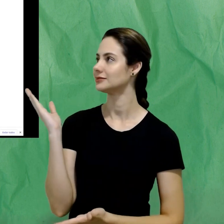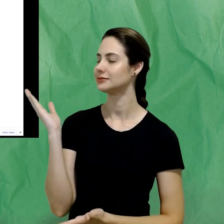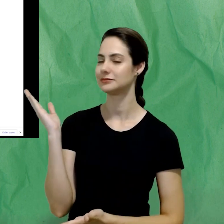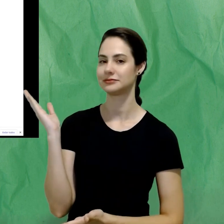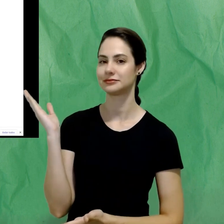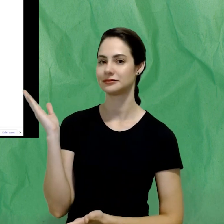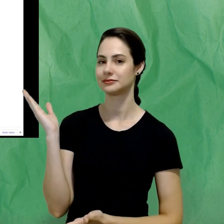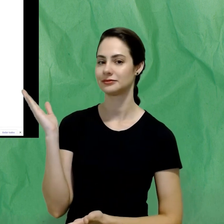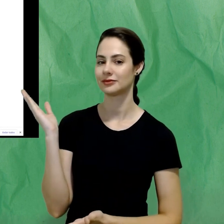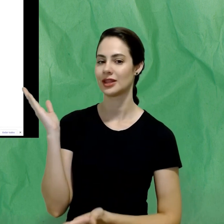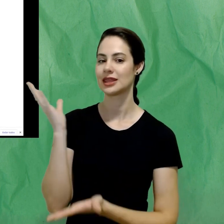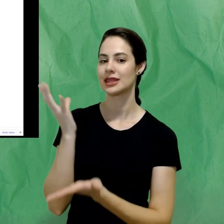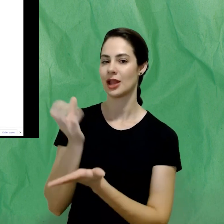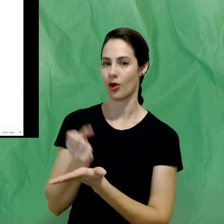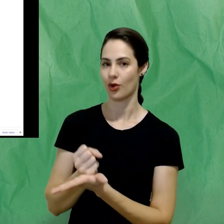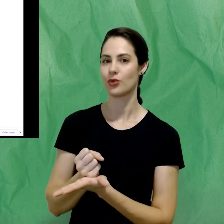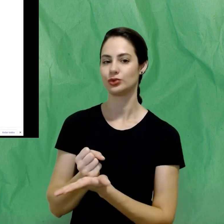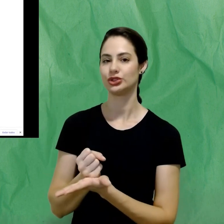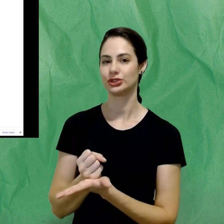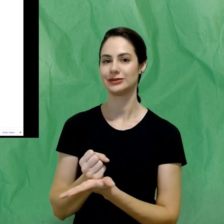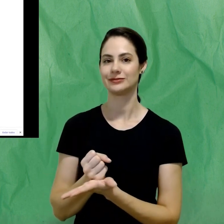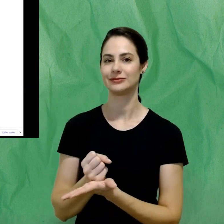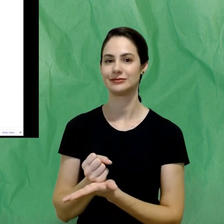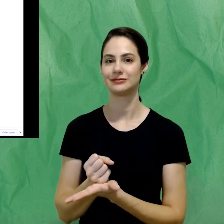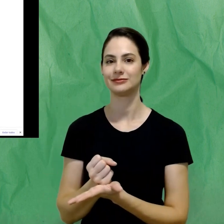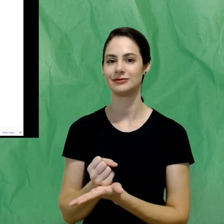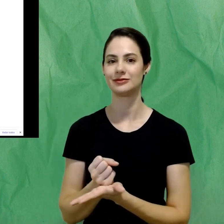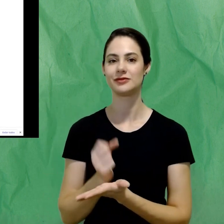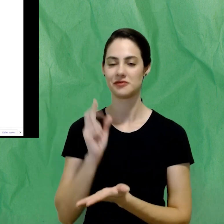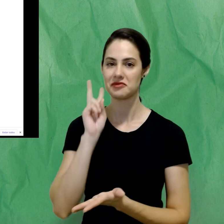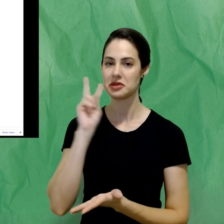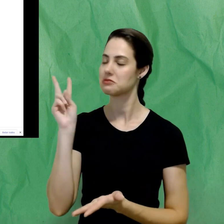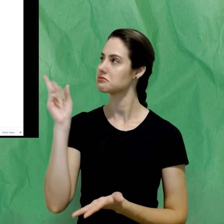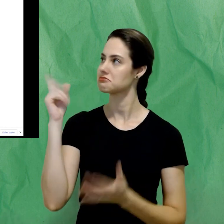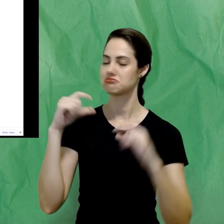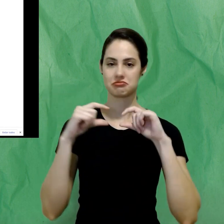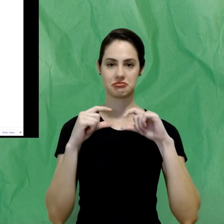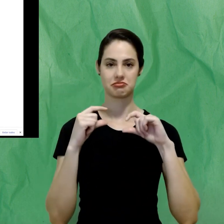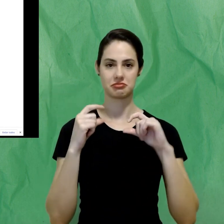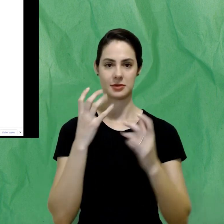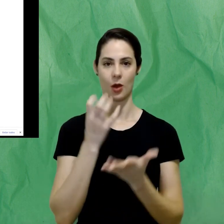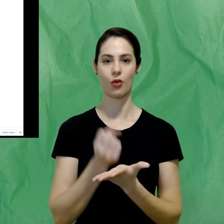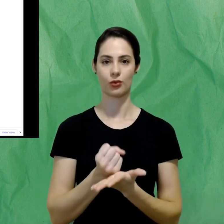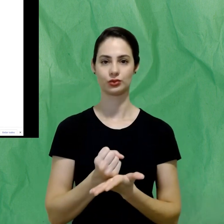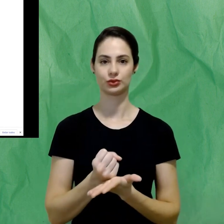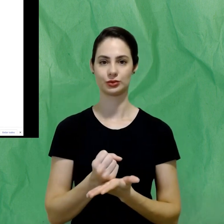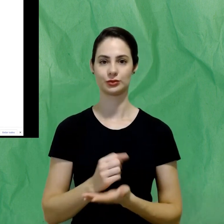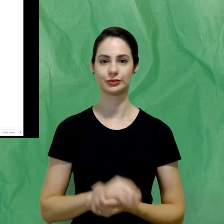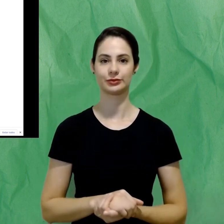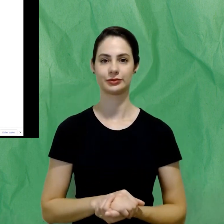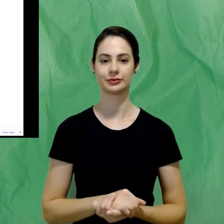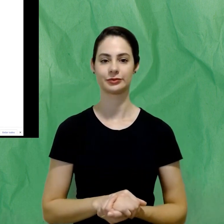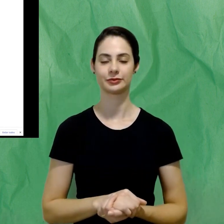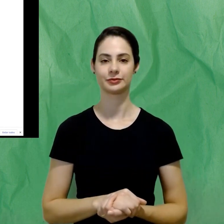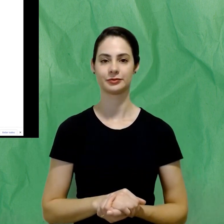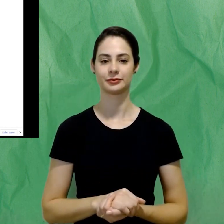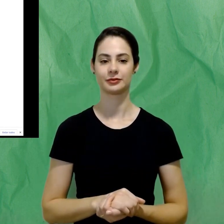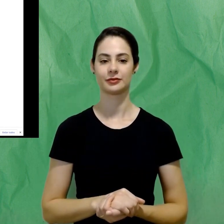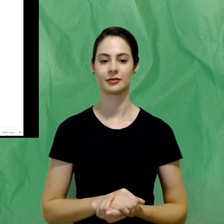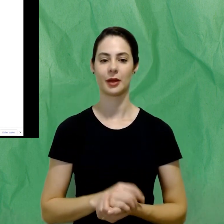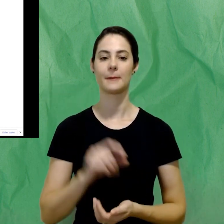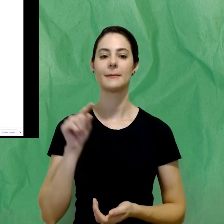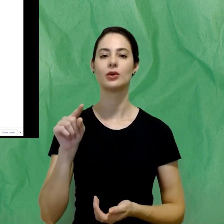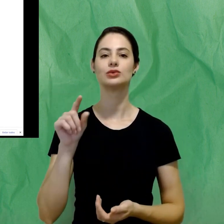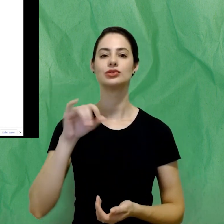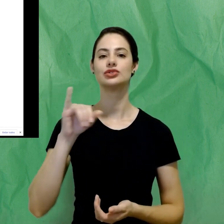um download no meu navegador. Observe que apareceu a notificaçãozinha aqui de download e apareceu aqui dados.json aqui